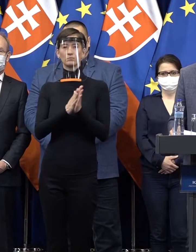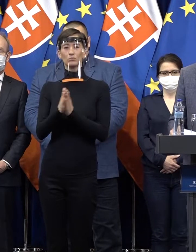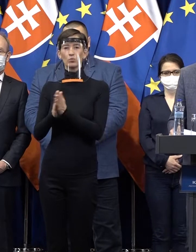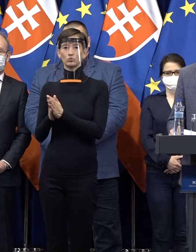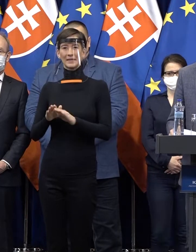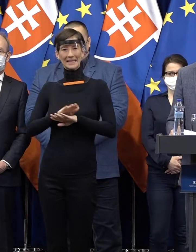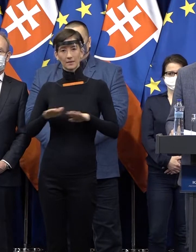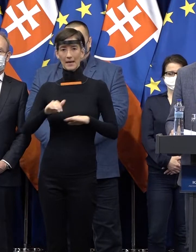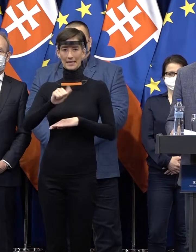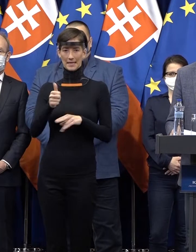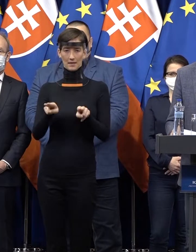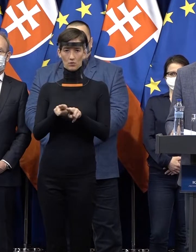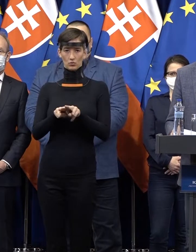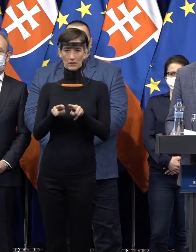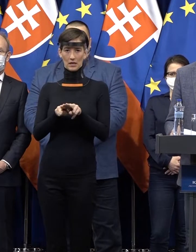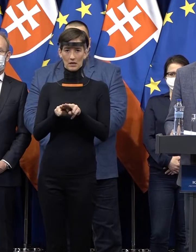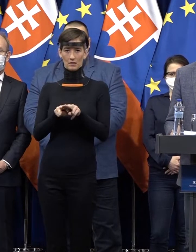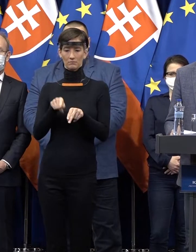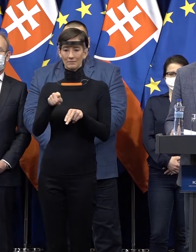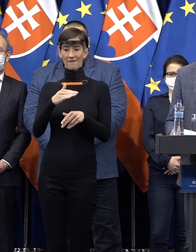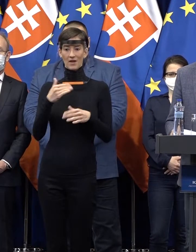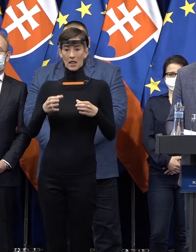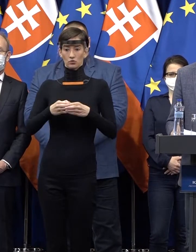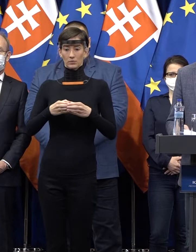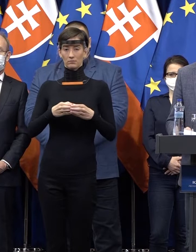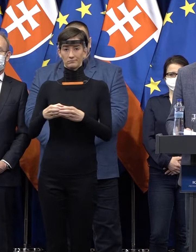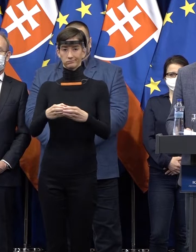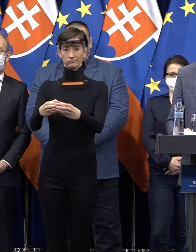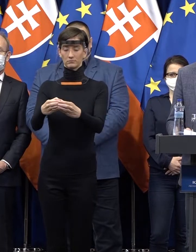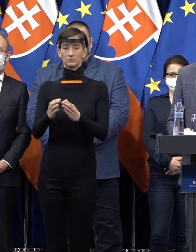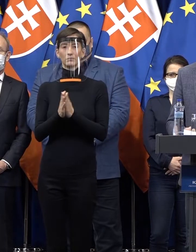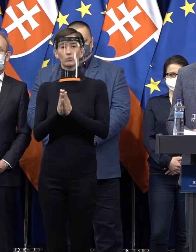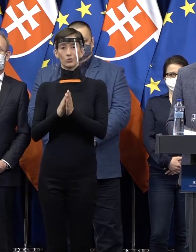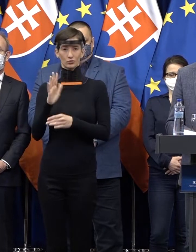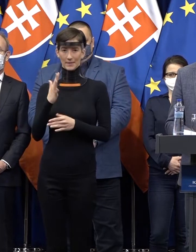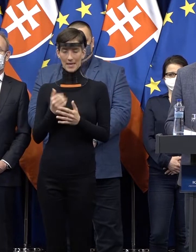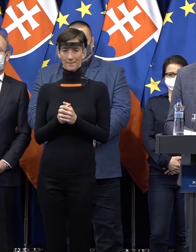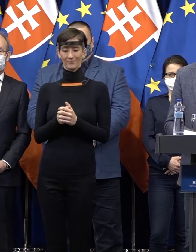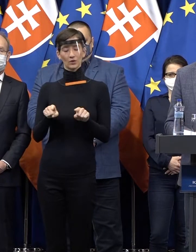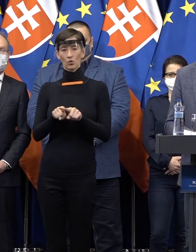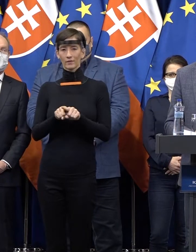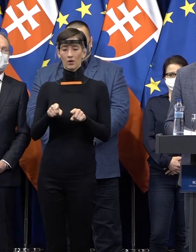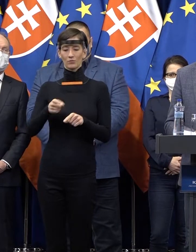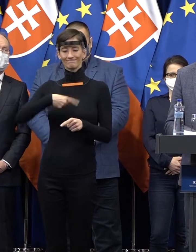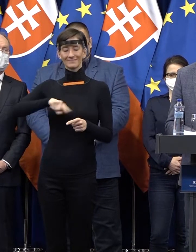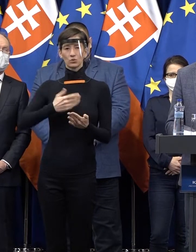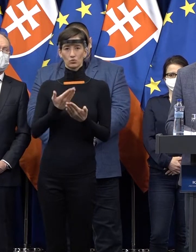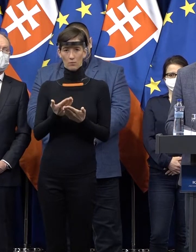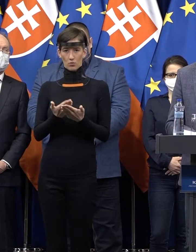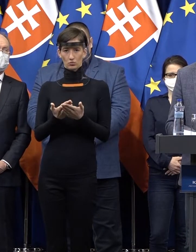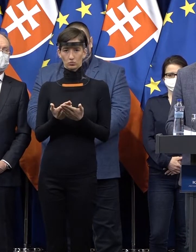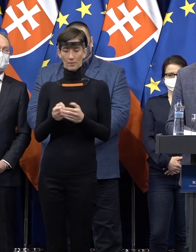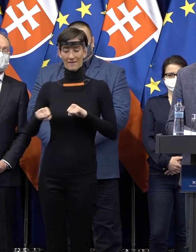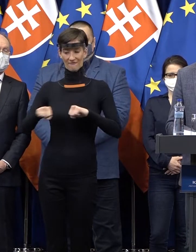prírode nestretávali. Ale čo je základné posolstvo, necestovať, vyzývame slovenský národ a doporučujeme vláde Slovenskej republiky,